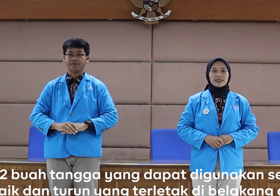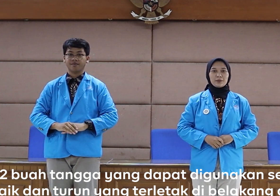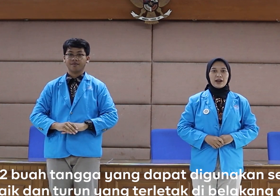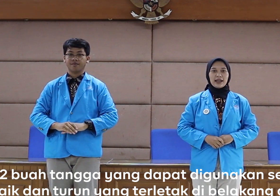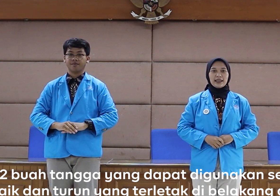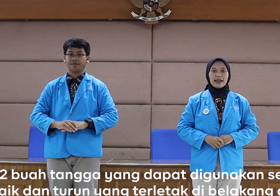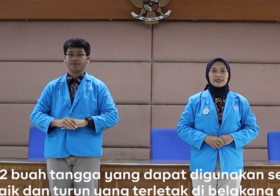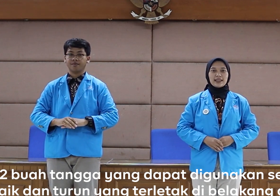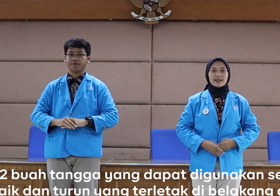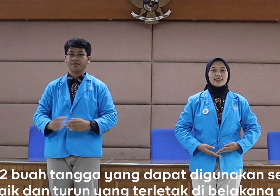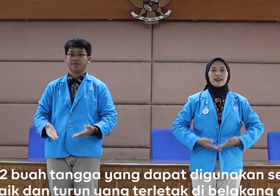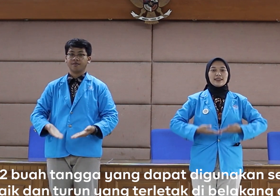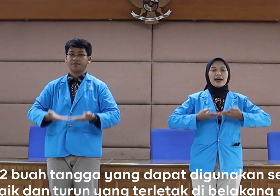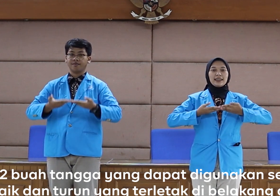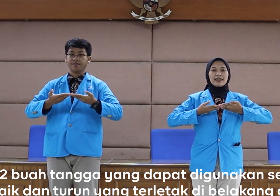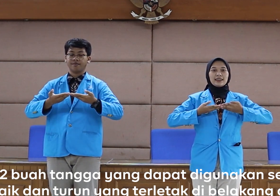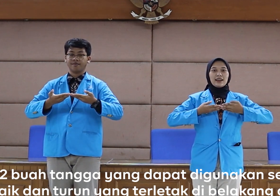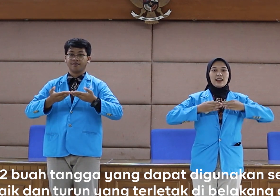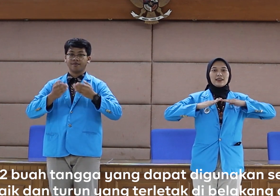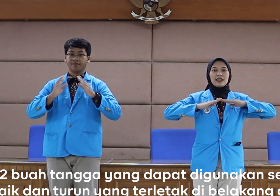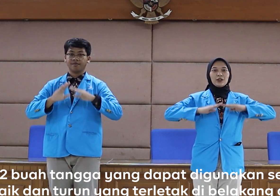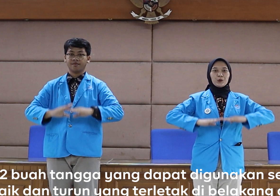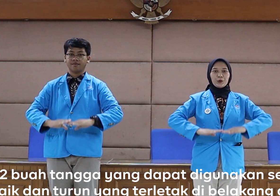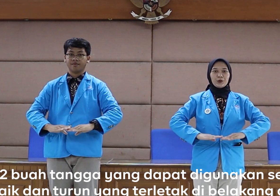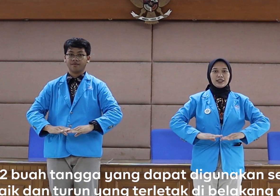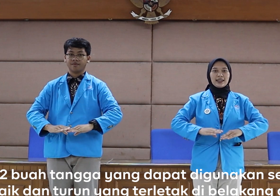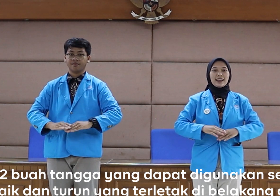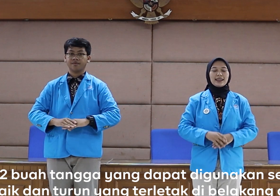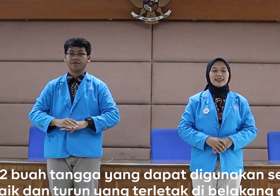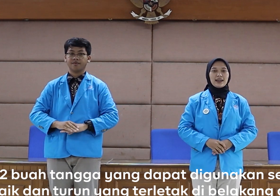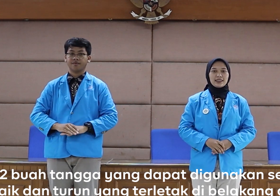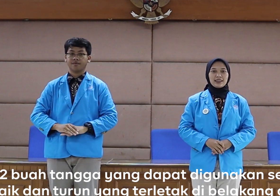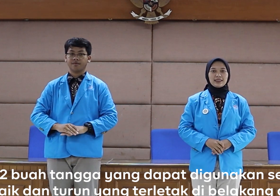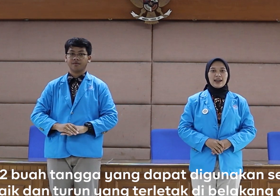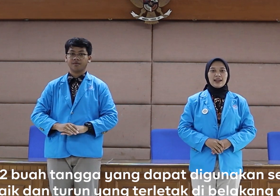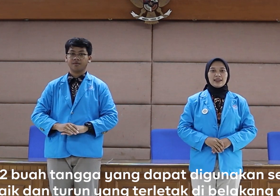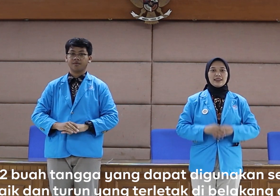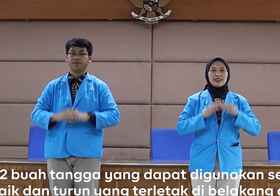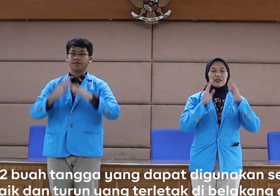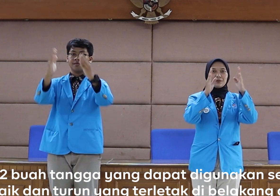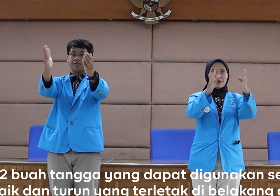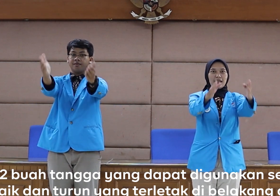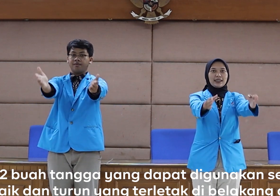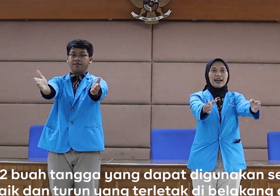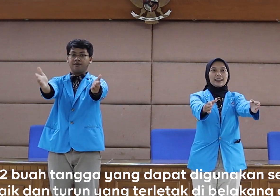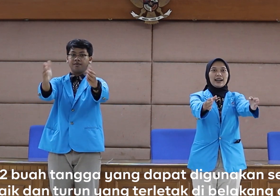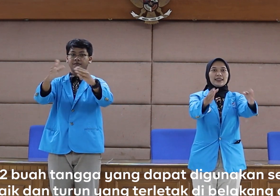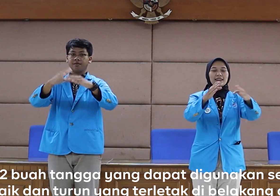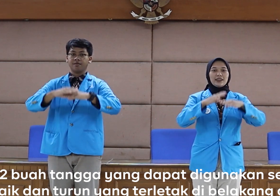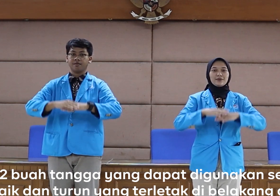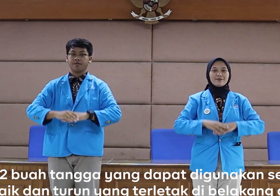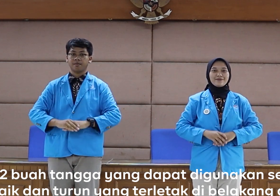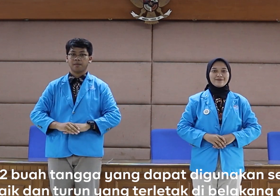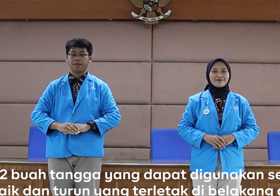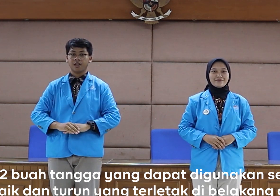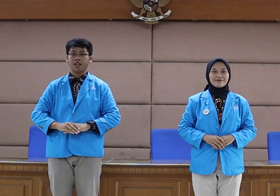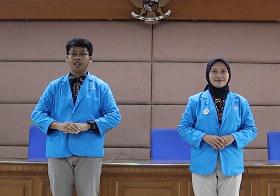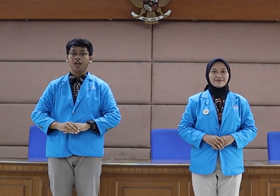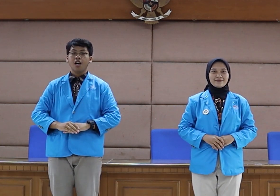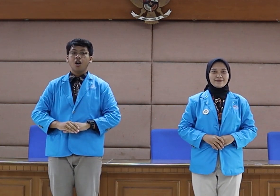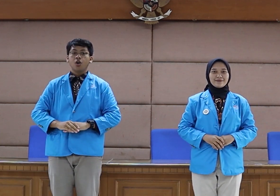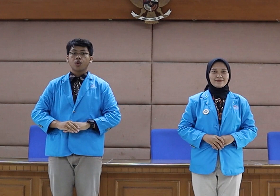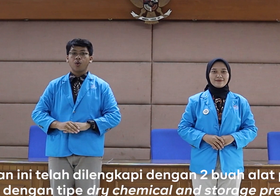digunakan sebagai akses naik dan turun yang terletak belakang anda